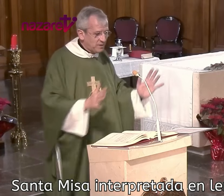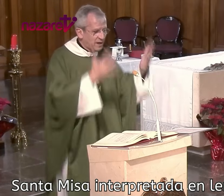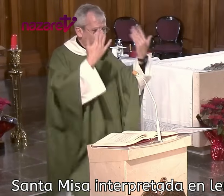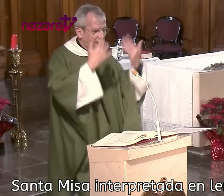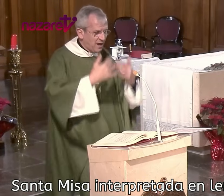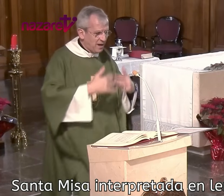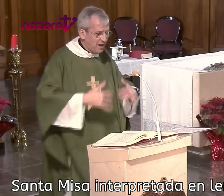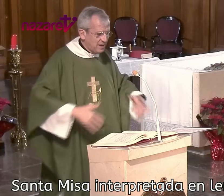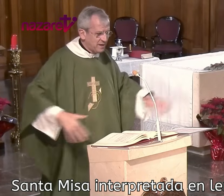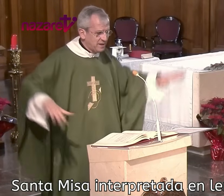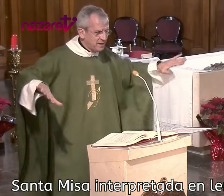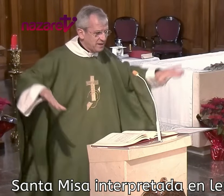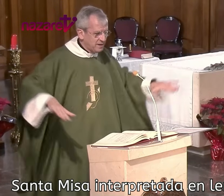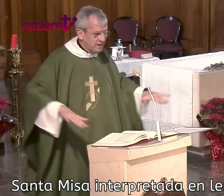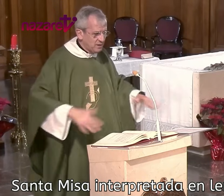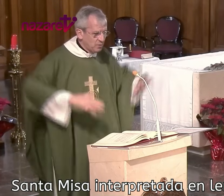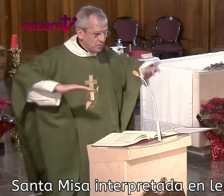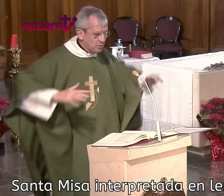aleluya,